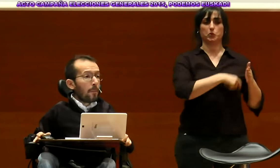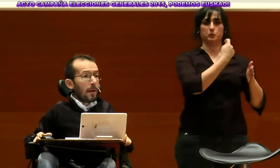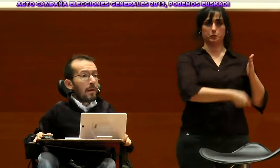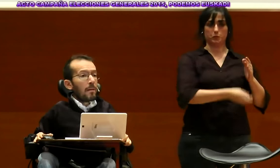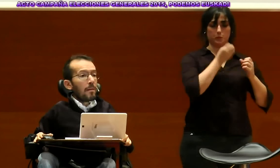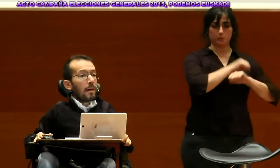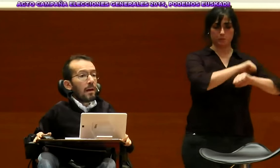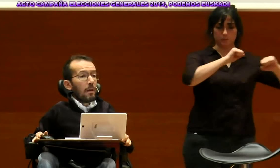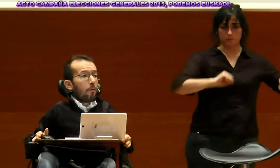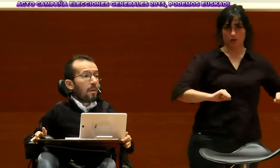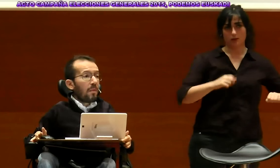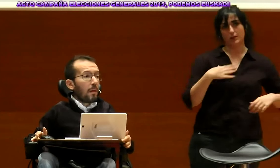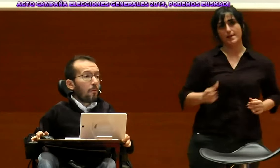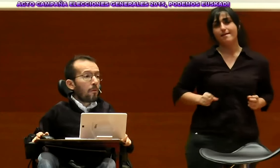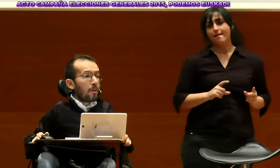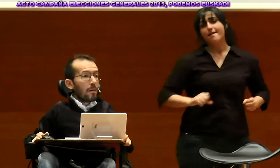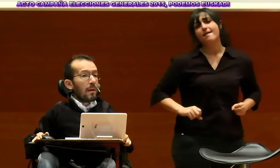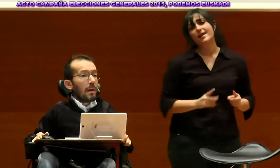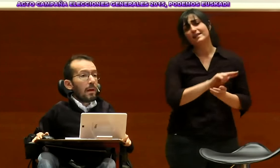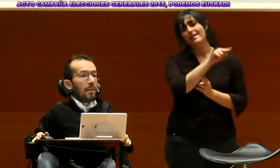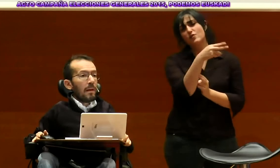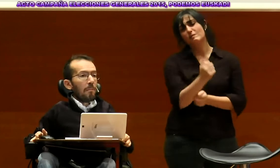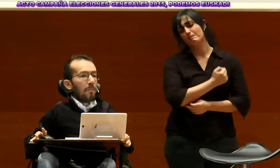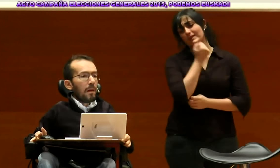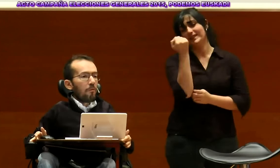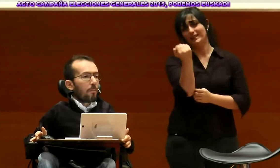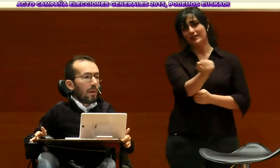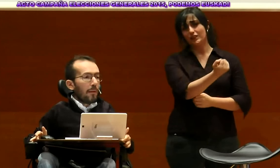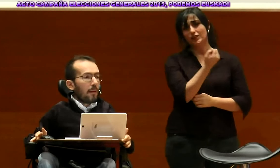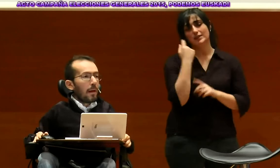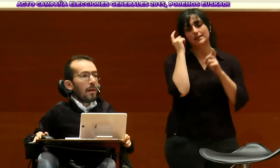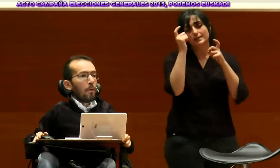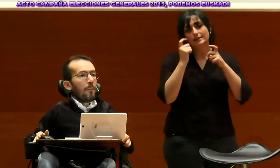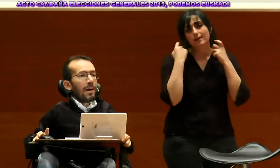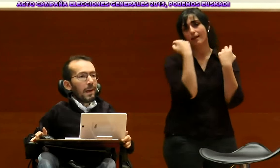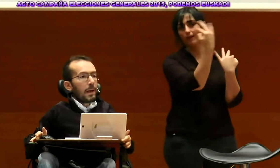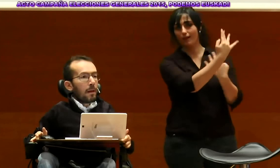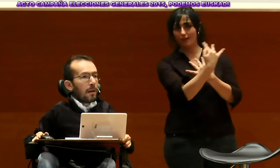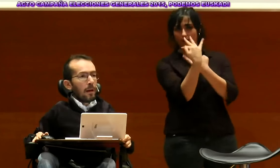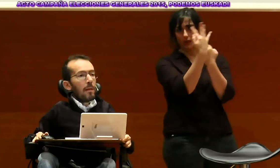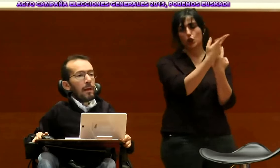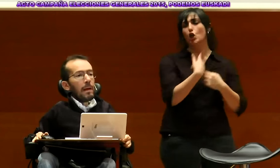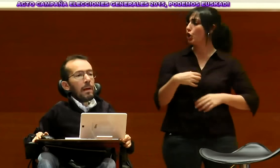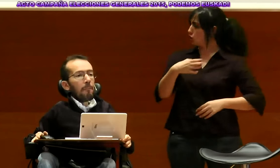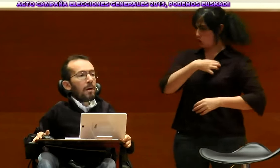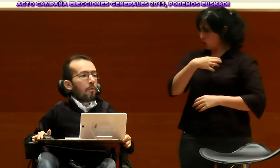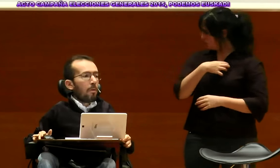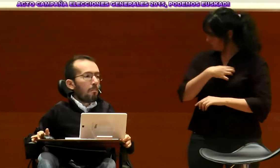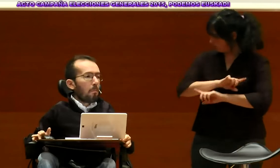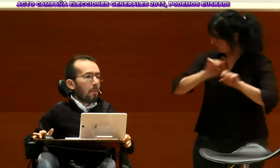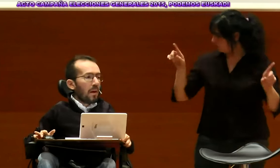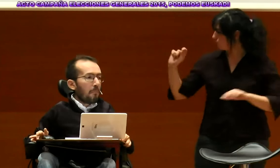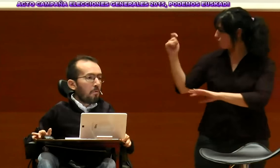euros en intentar convencernos de que no se puede, de que no vamos a ganar y de que